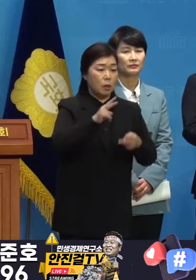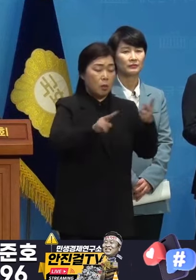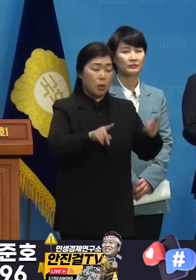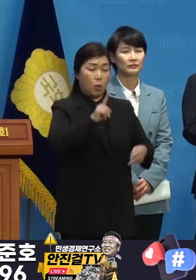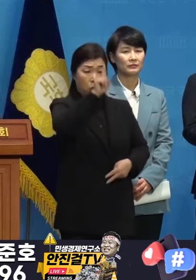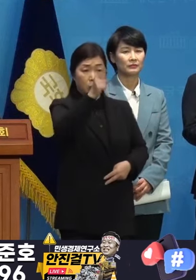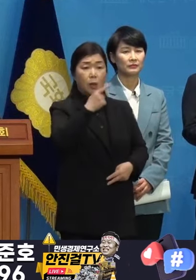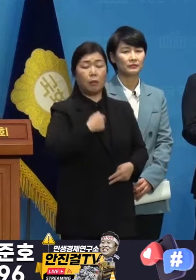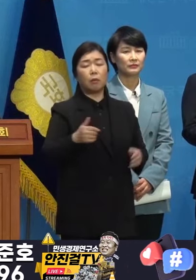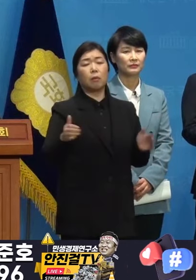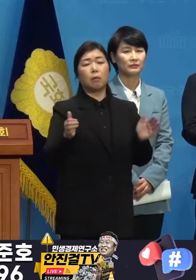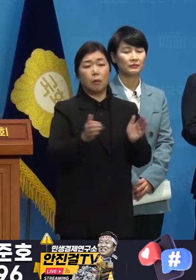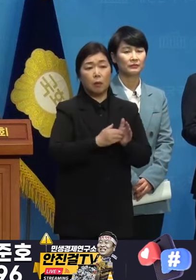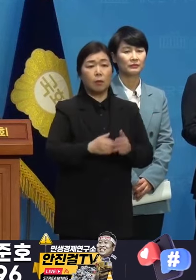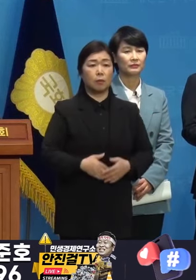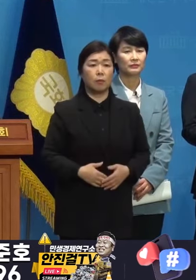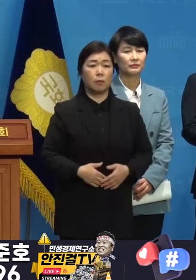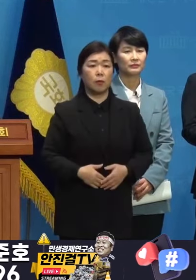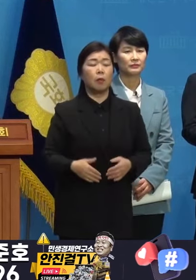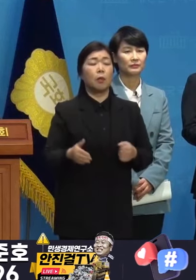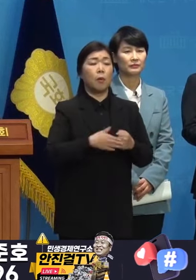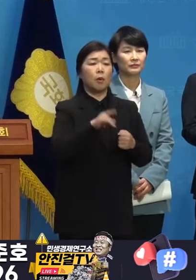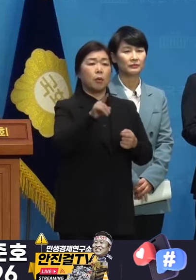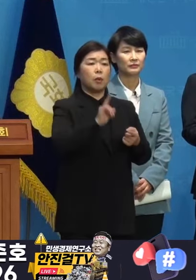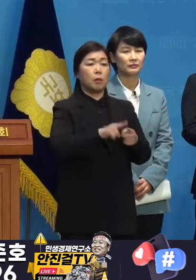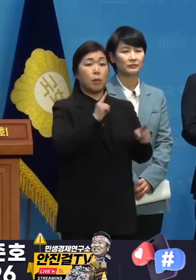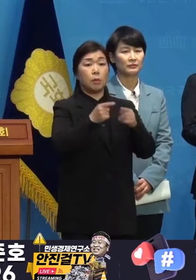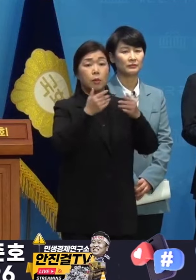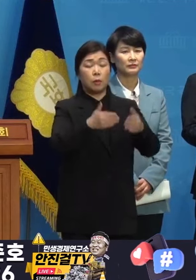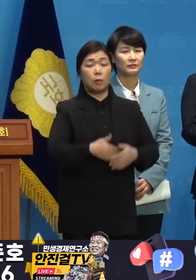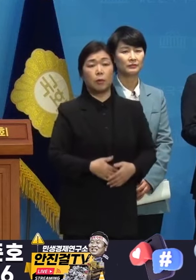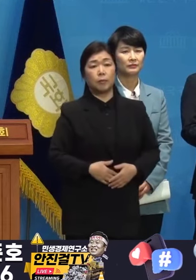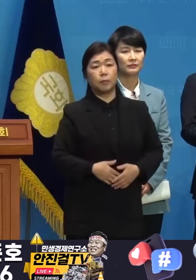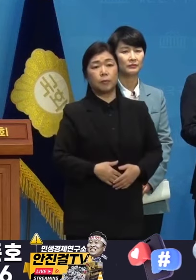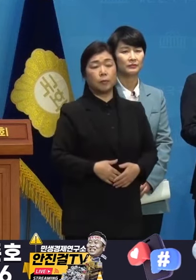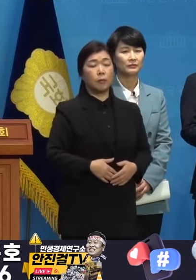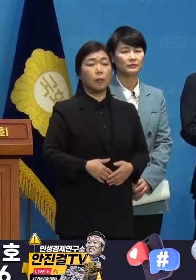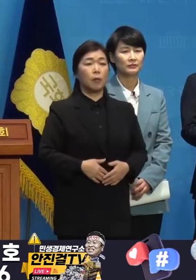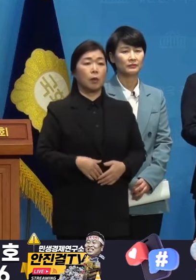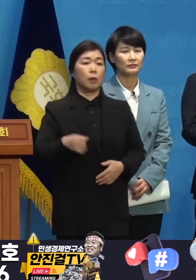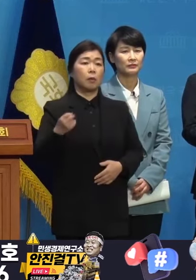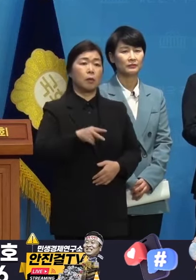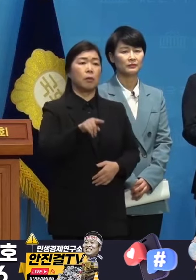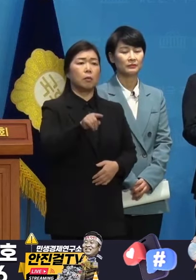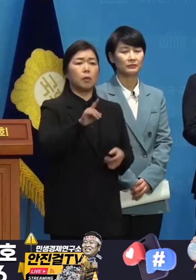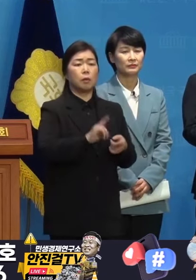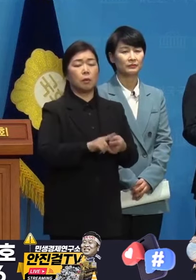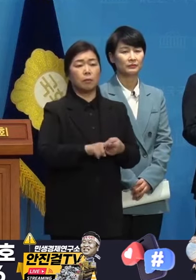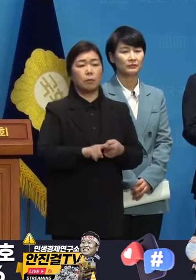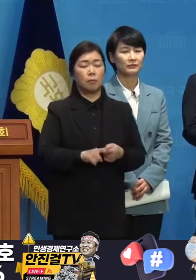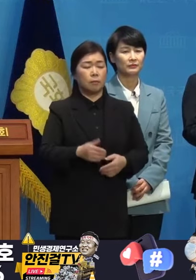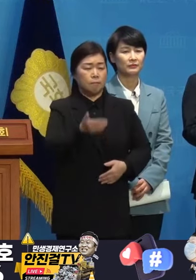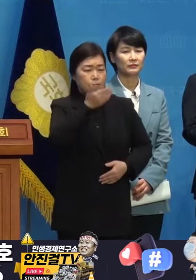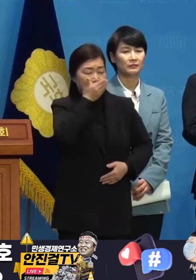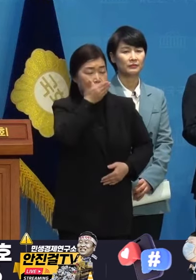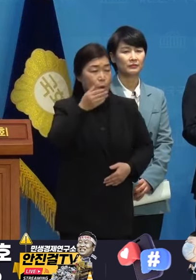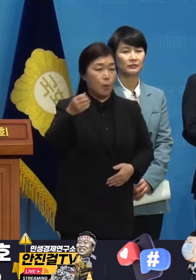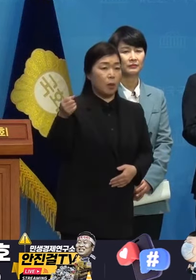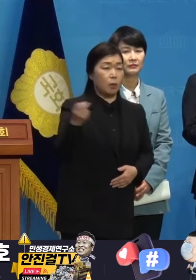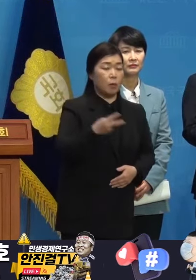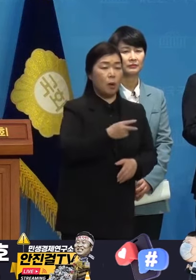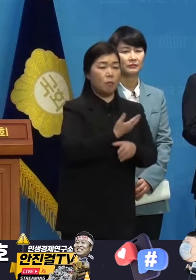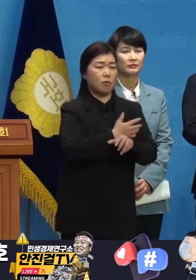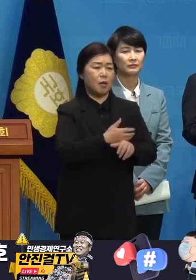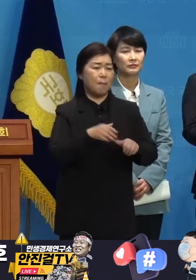일이 또 그 사에 발생했습니다 그래서 그 부분도 말씀드리고 어 그래서 이분은 입틀막 어서